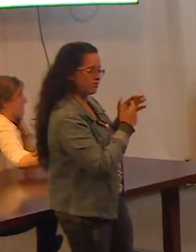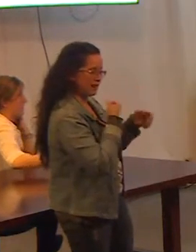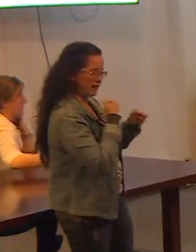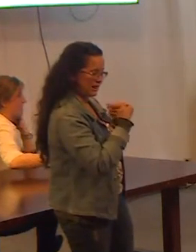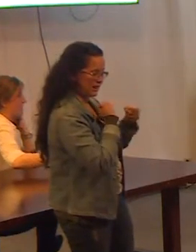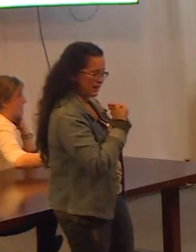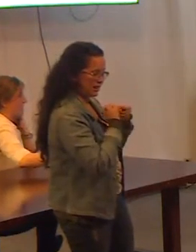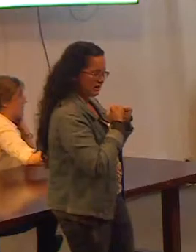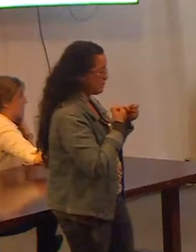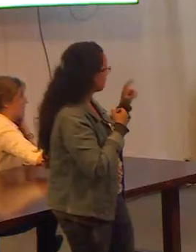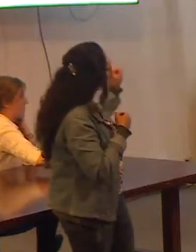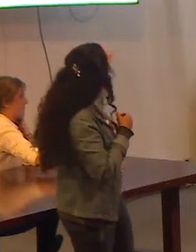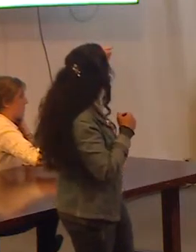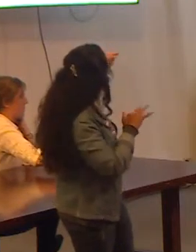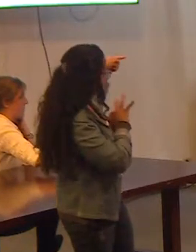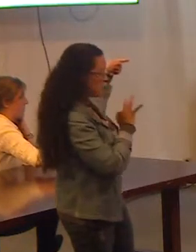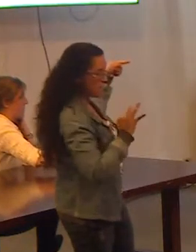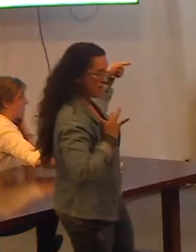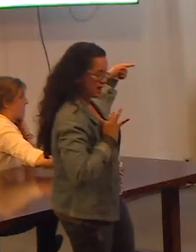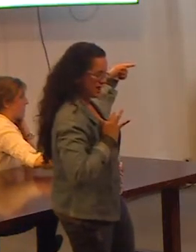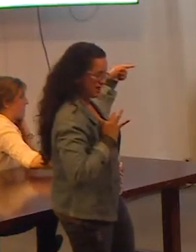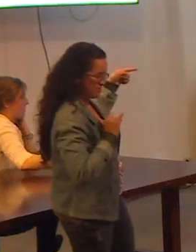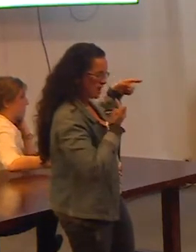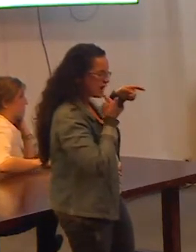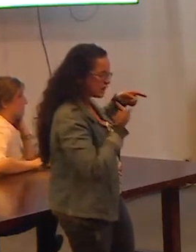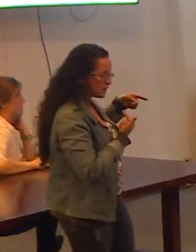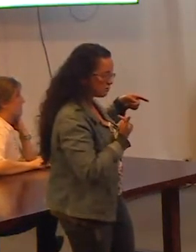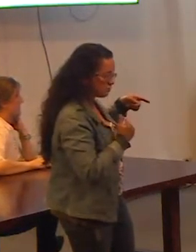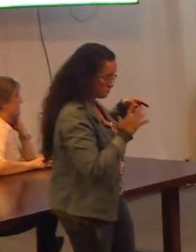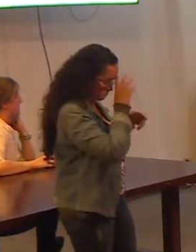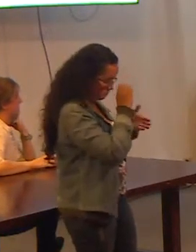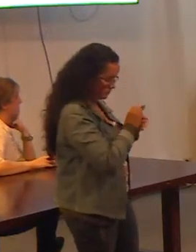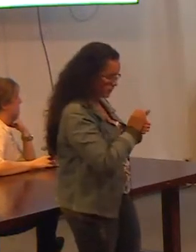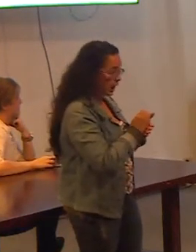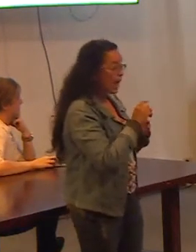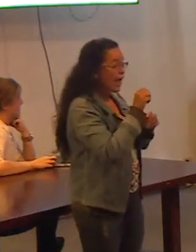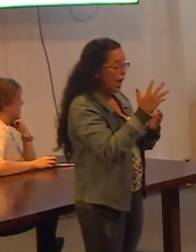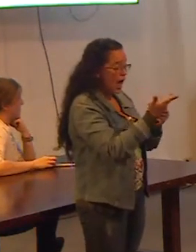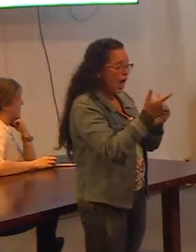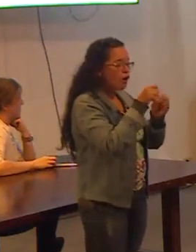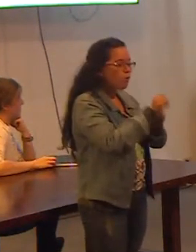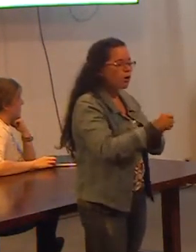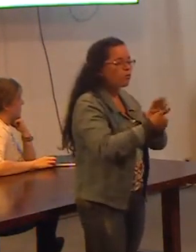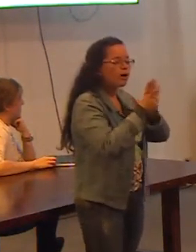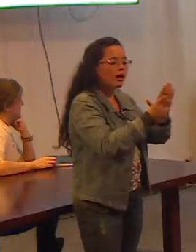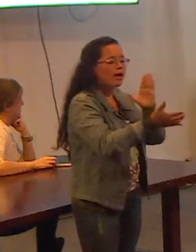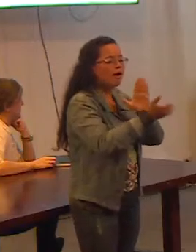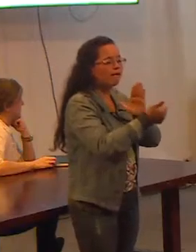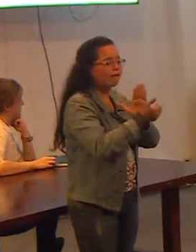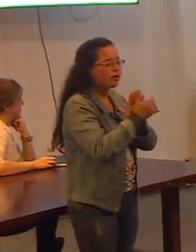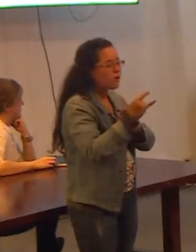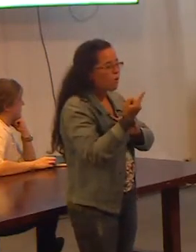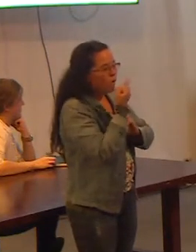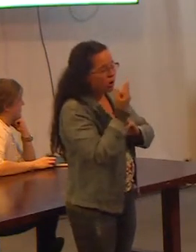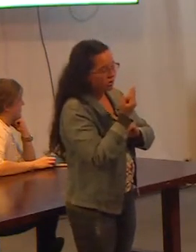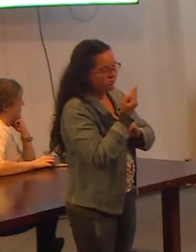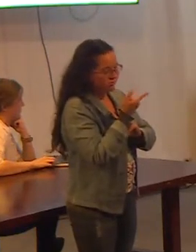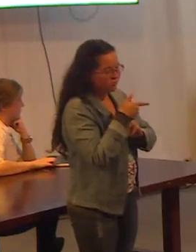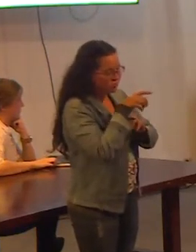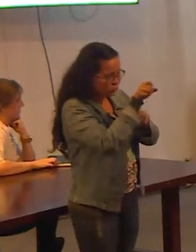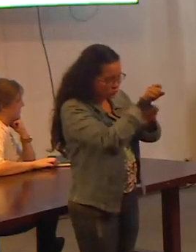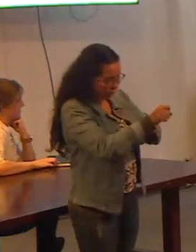una terapeuta que nos dice, permite demostrar habilidad o alguna destreza en un talento que